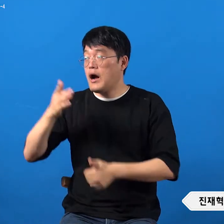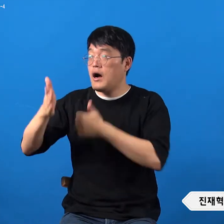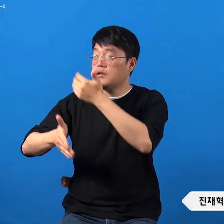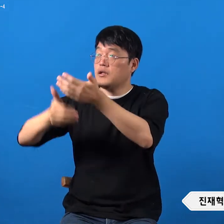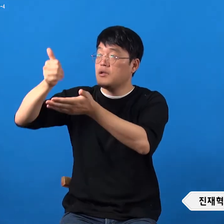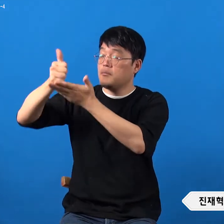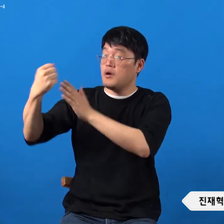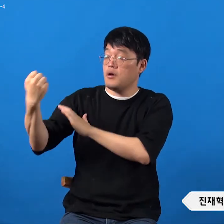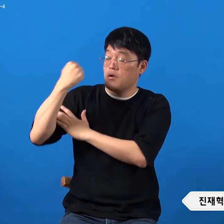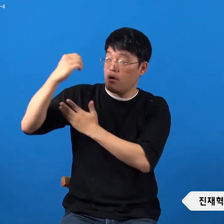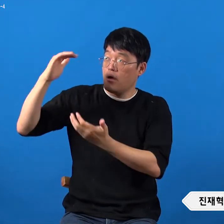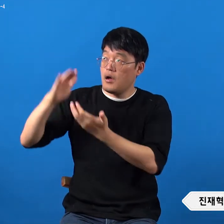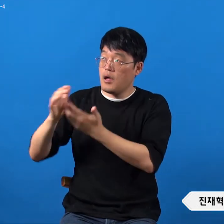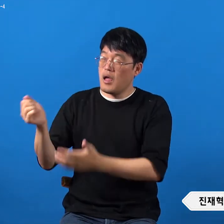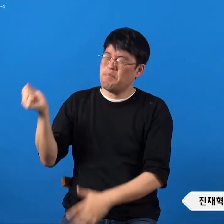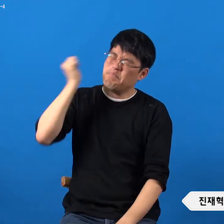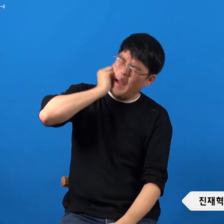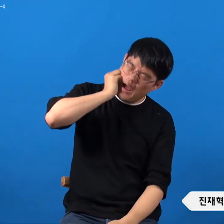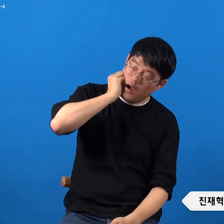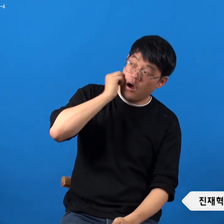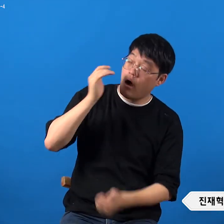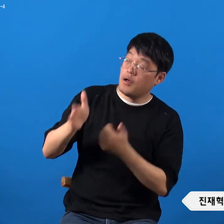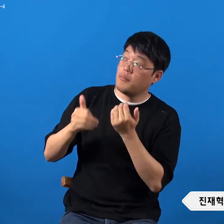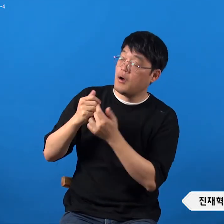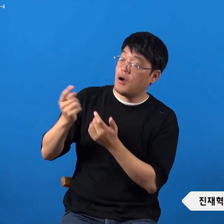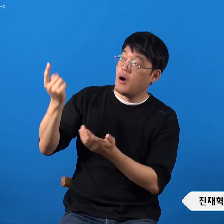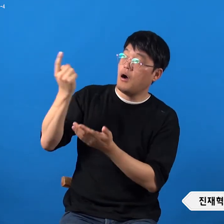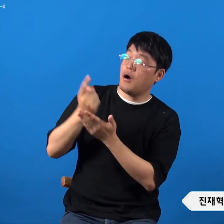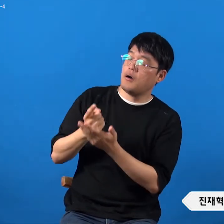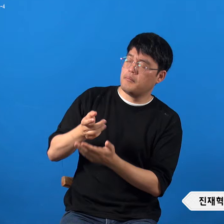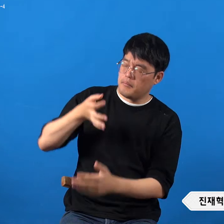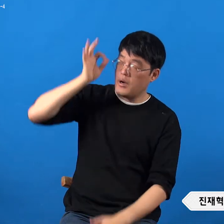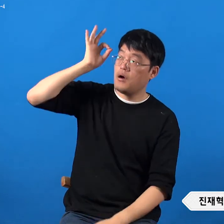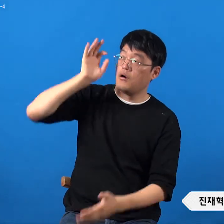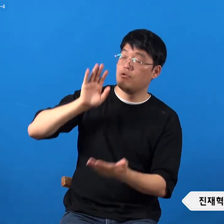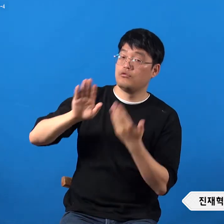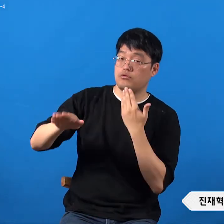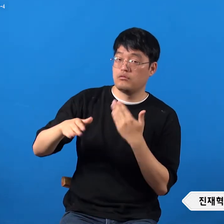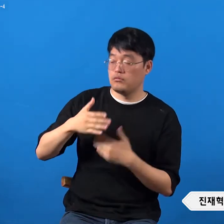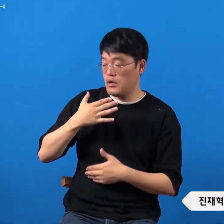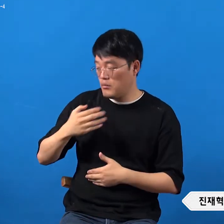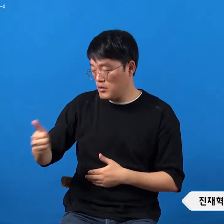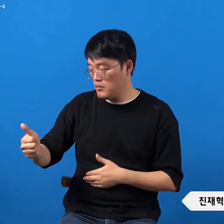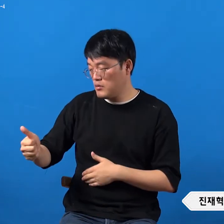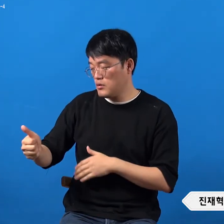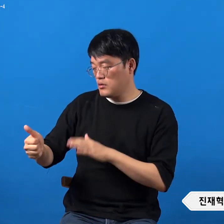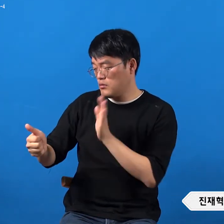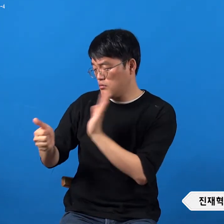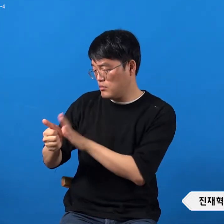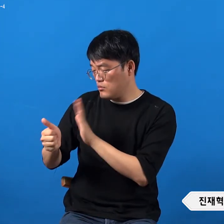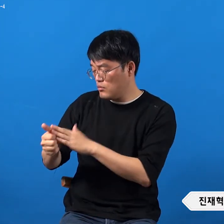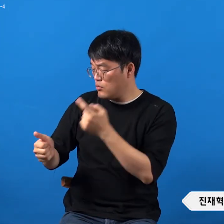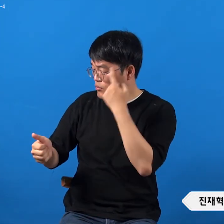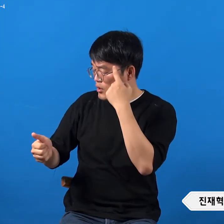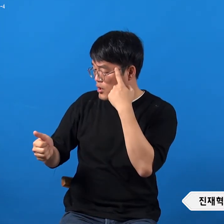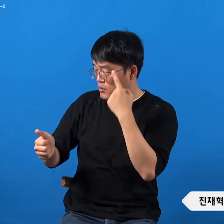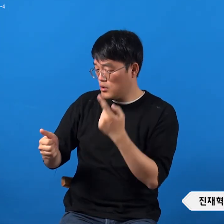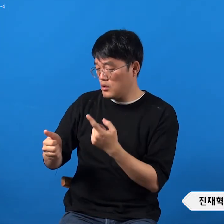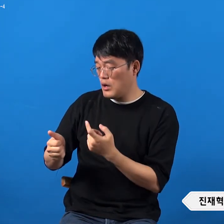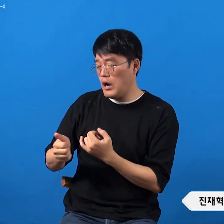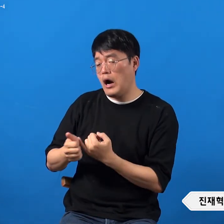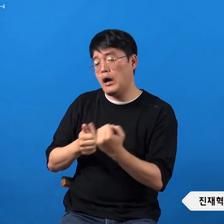하나님의 전능하심 앞에 하나님의 임재를 깨닫습니다. 그리고 아브라함을 향해서 너는 왜 그 얘기를